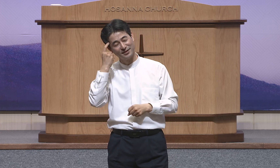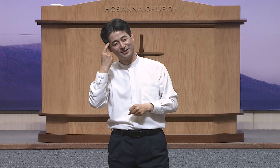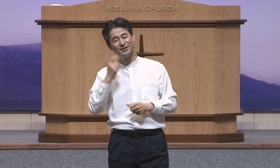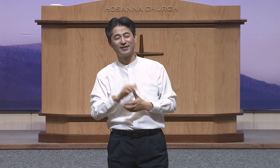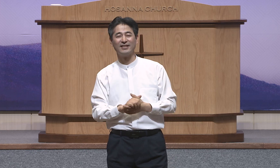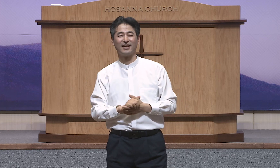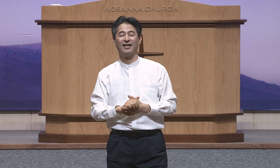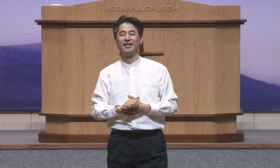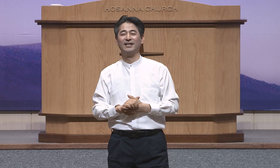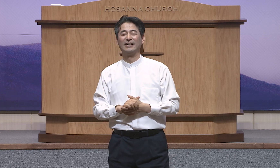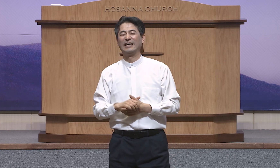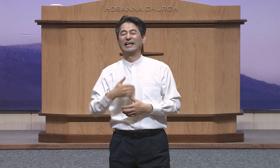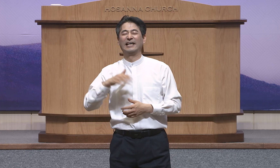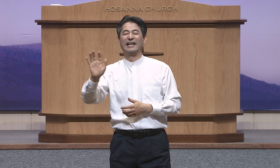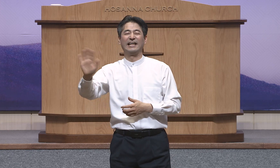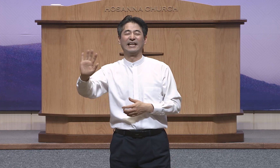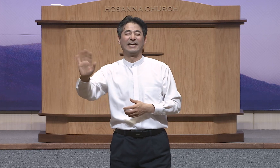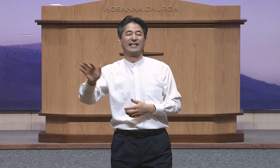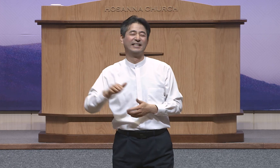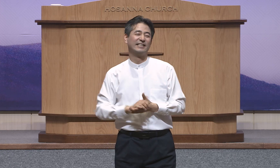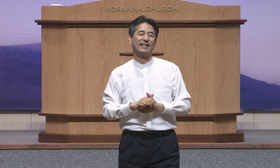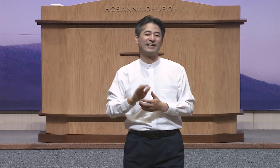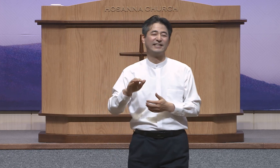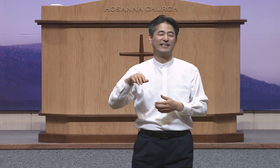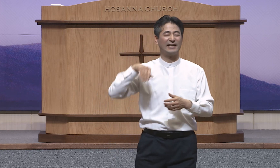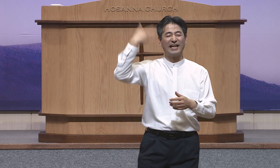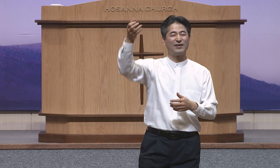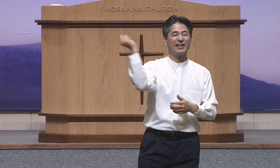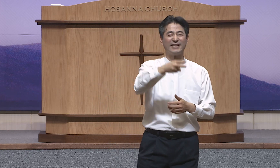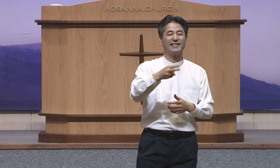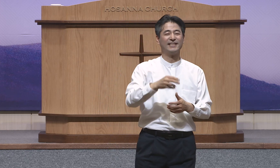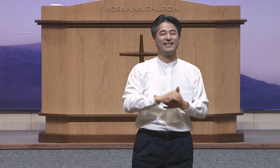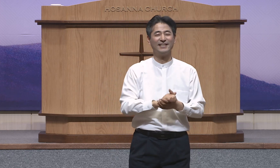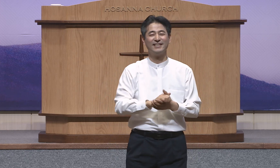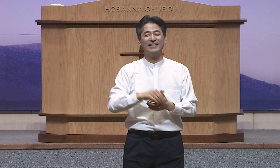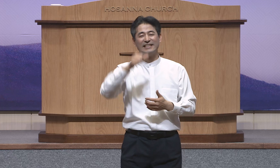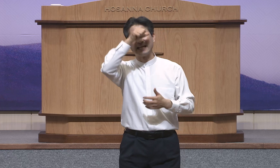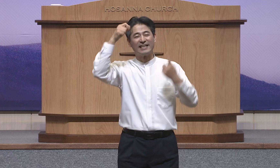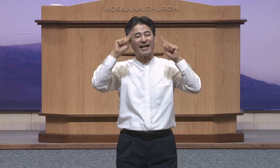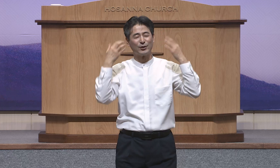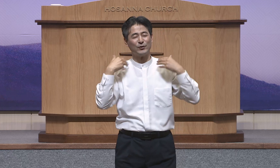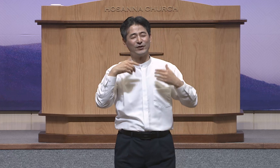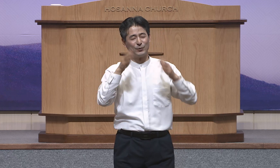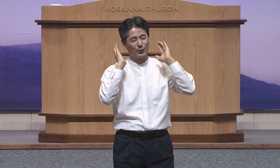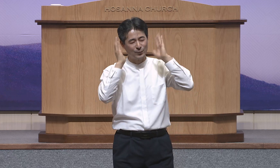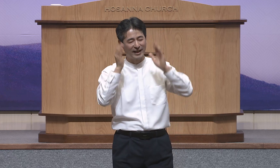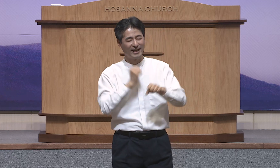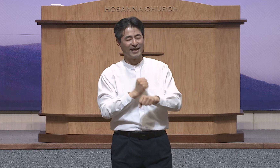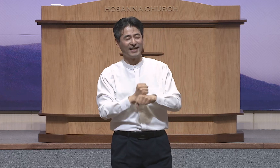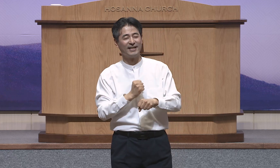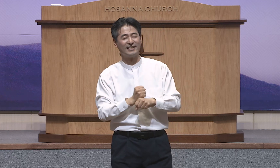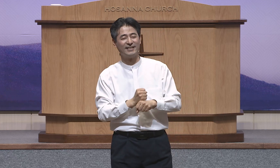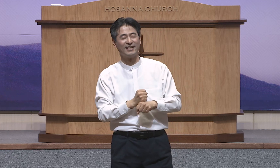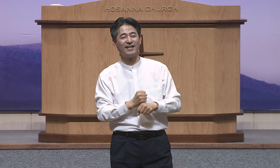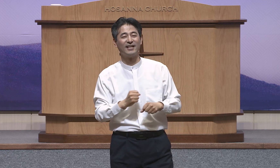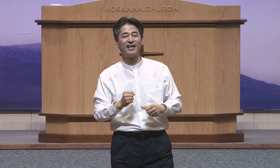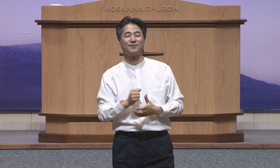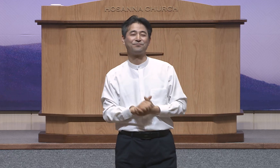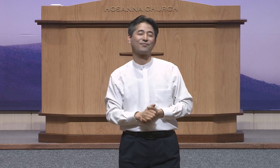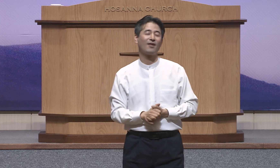후기를 이제 넣으려고 생각했는데 후기는 아니야. 다음에 다시 도전해보자. 장로의 신학대 다시 공부해보자 라고